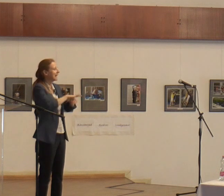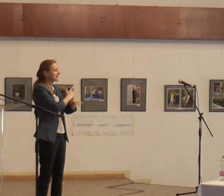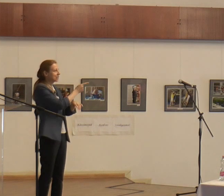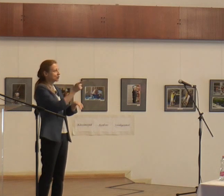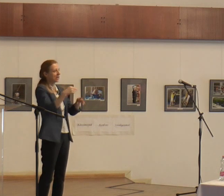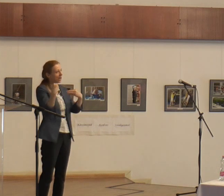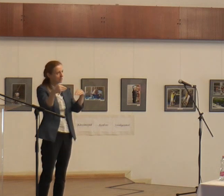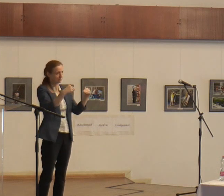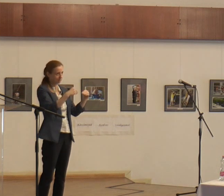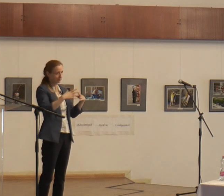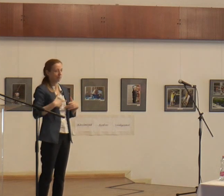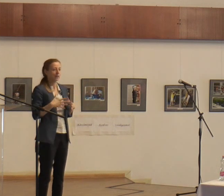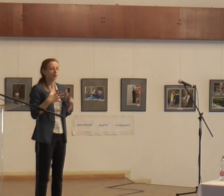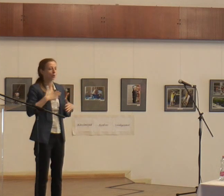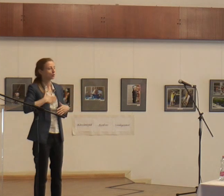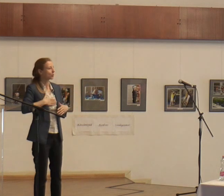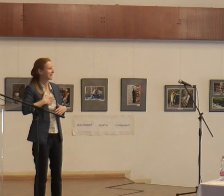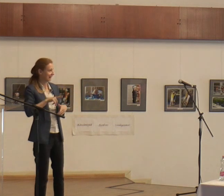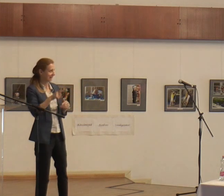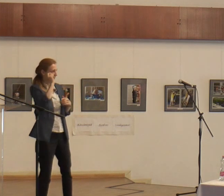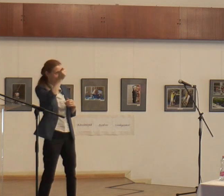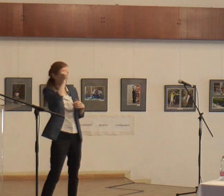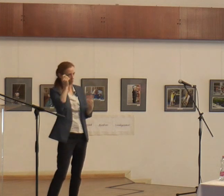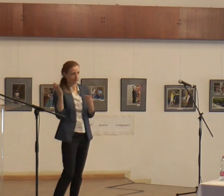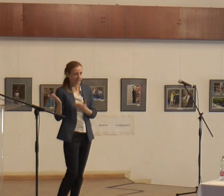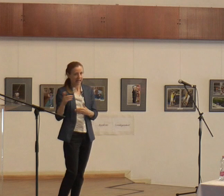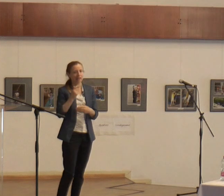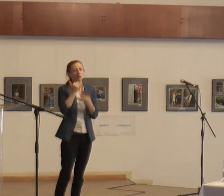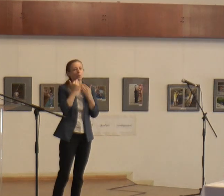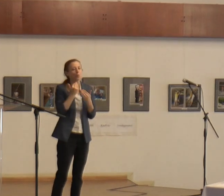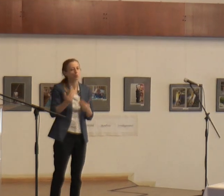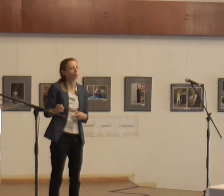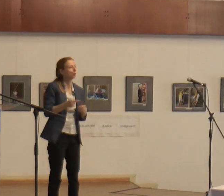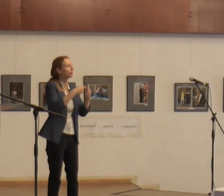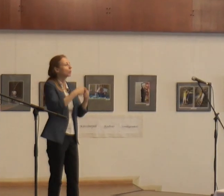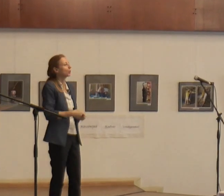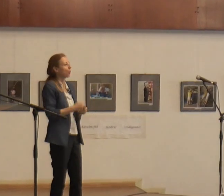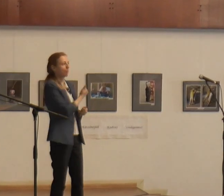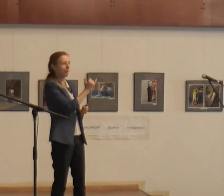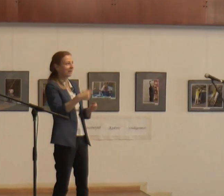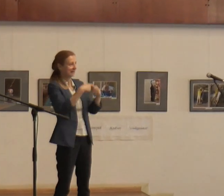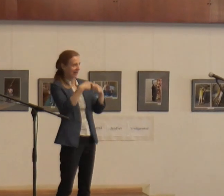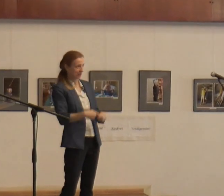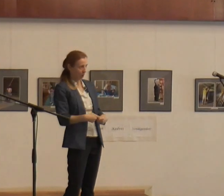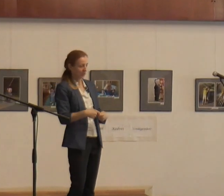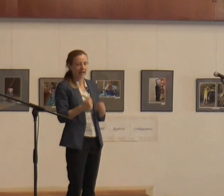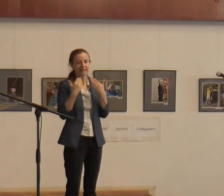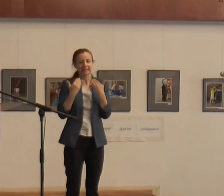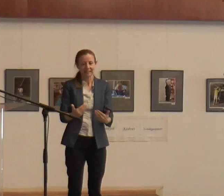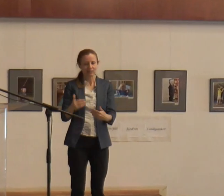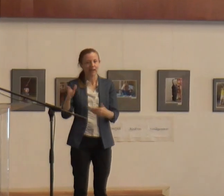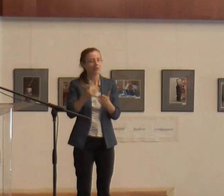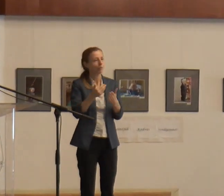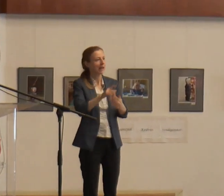érzéseiket. Nagyon-nagyon sok szeretettel köszöntelek, köszöntöm a klub minden tagját, és kívánom azt neked, hogy legyen jó